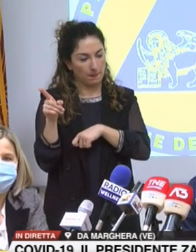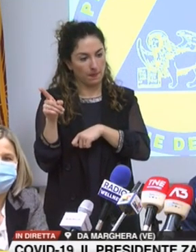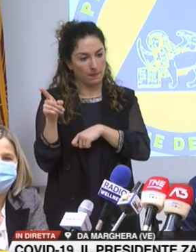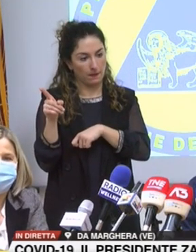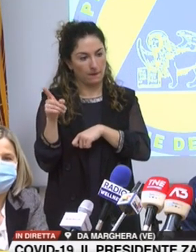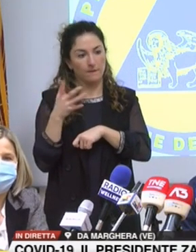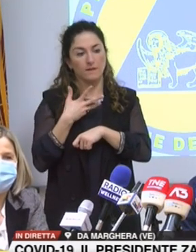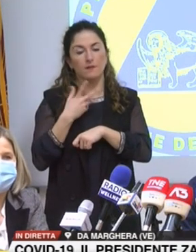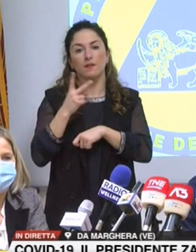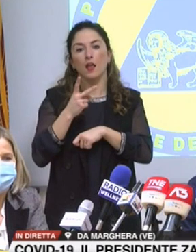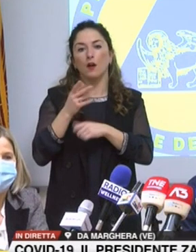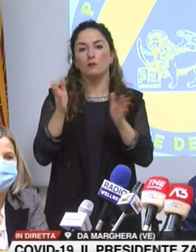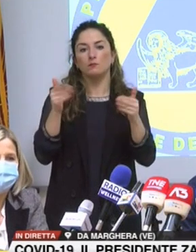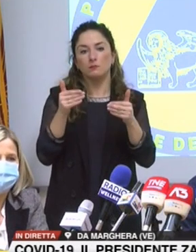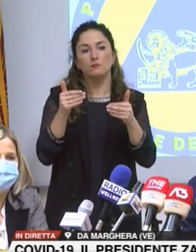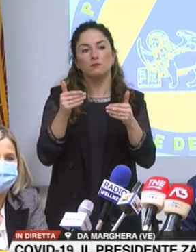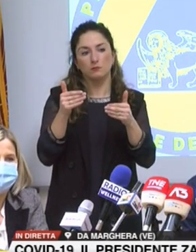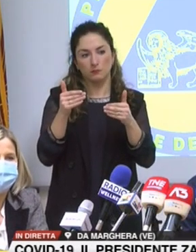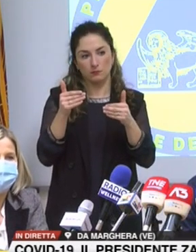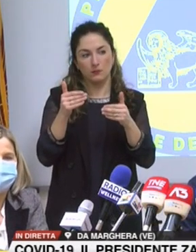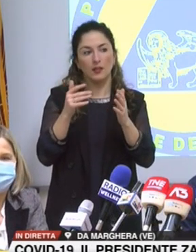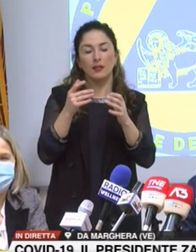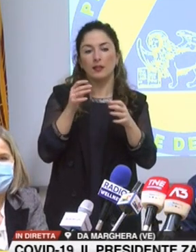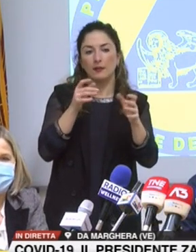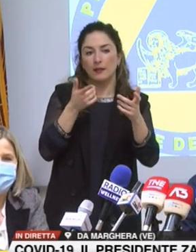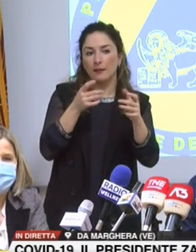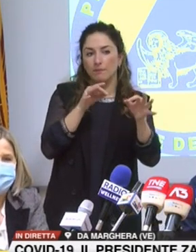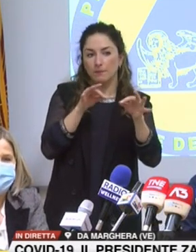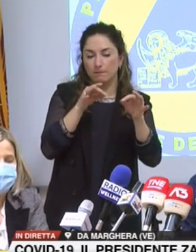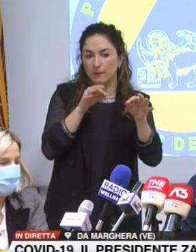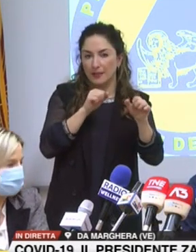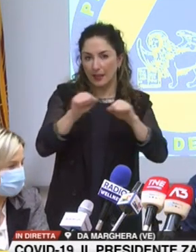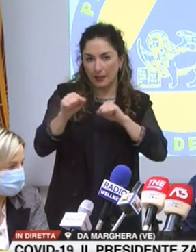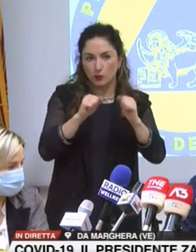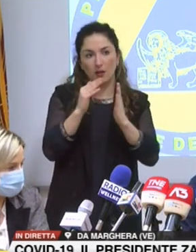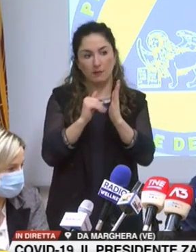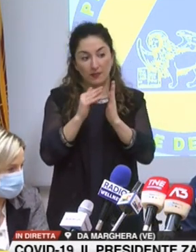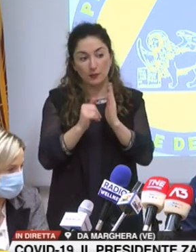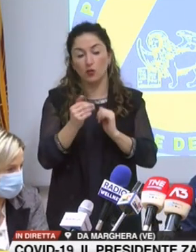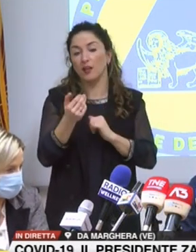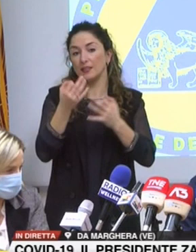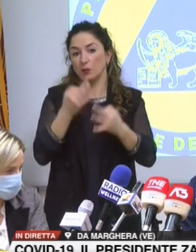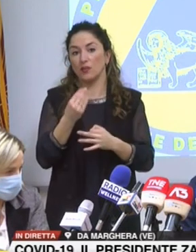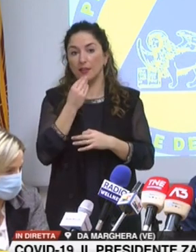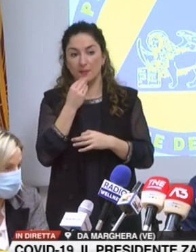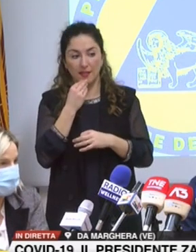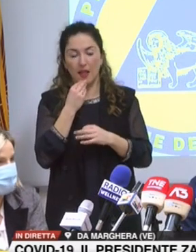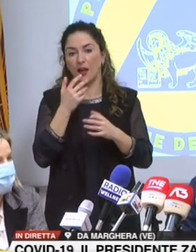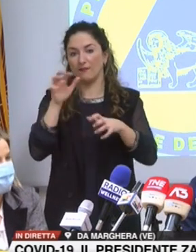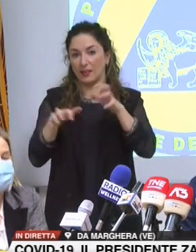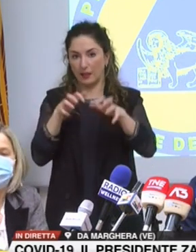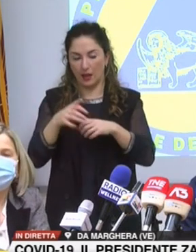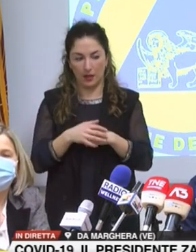citato, direzione prevenzione, sicurezza alimentare e veterinaria. Io in particolare dirigo una sottunità di questa struttura più